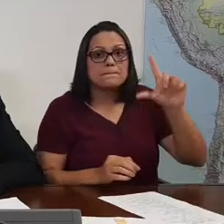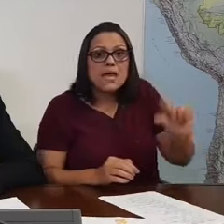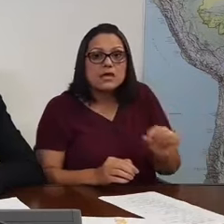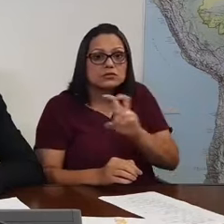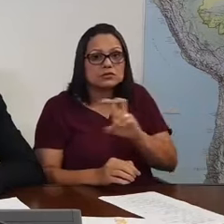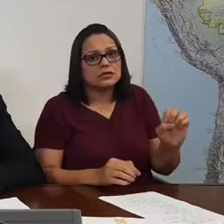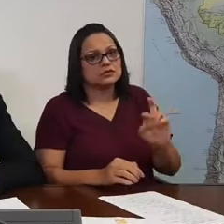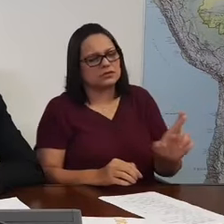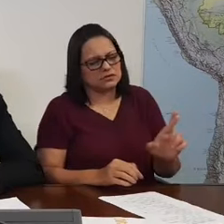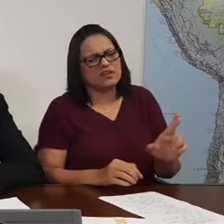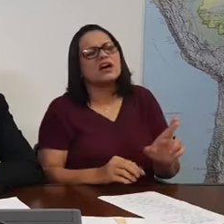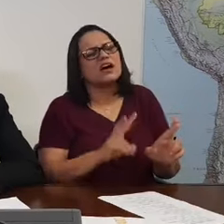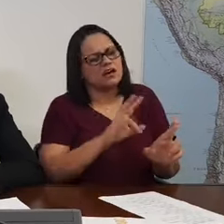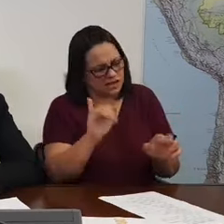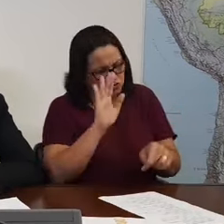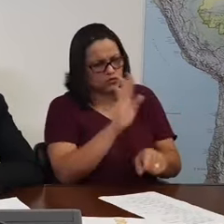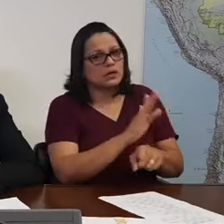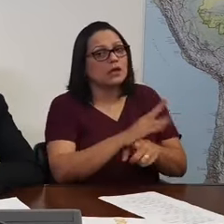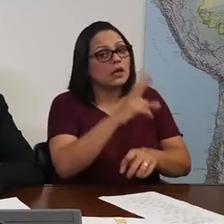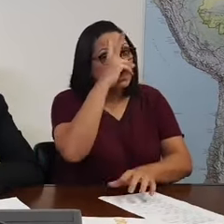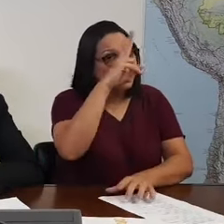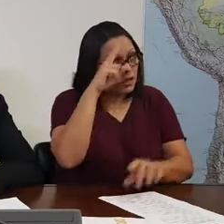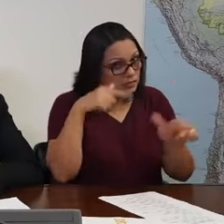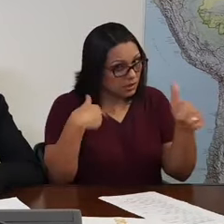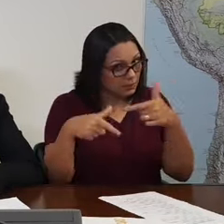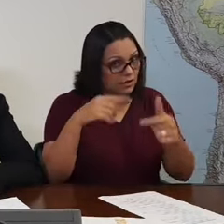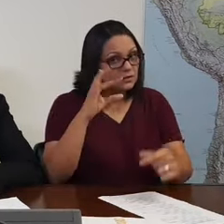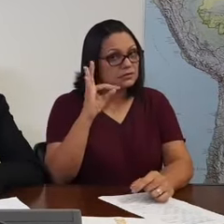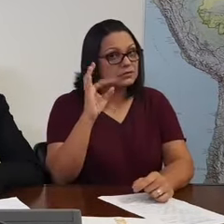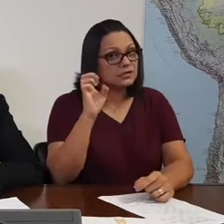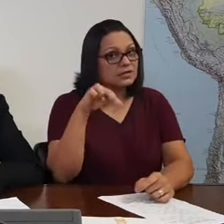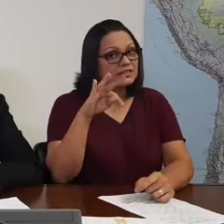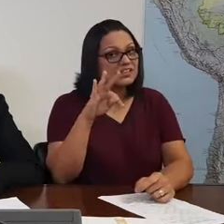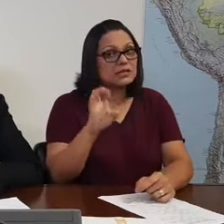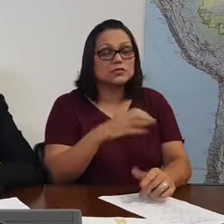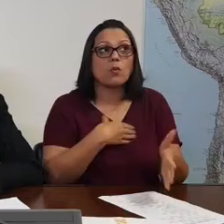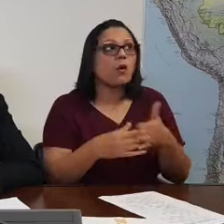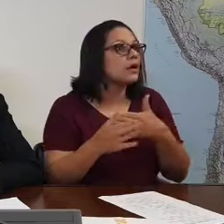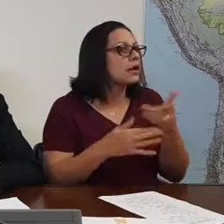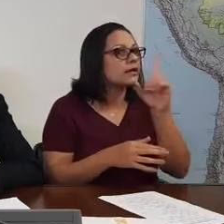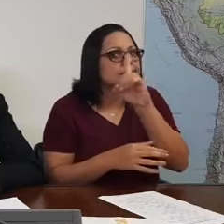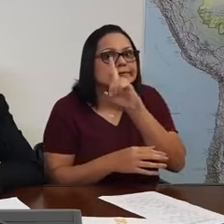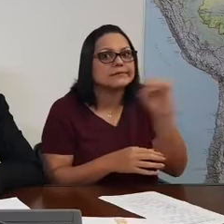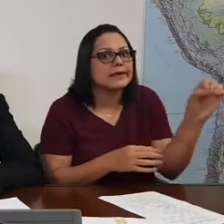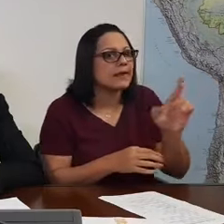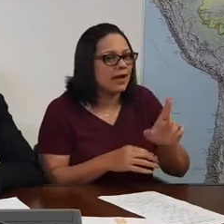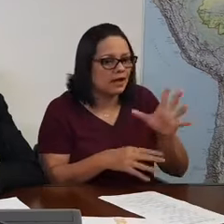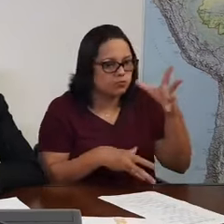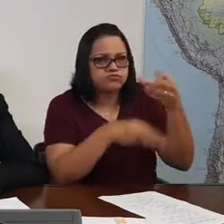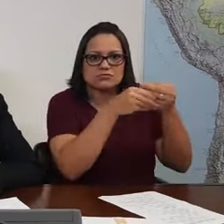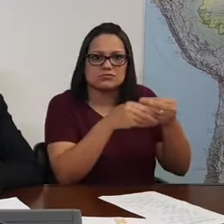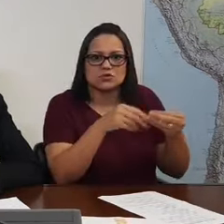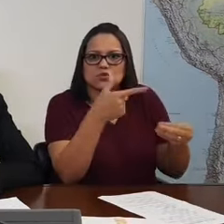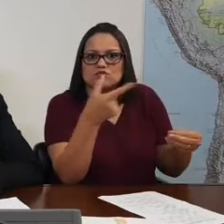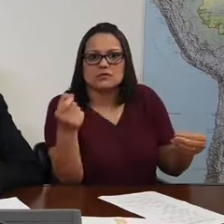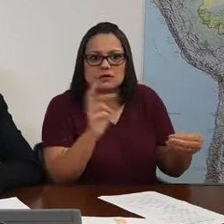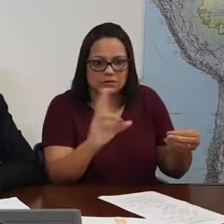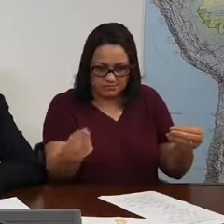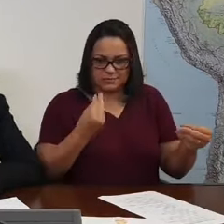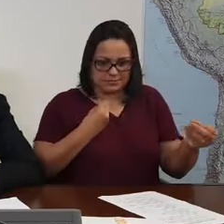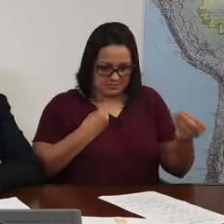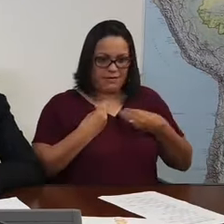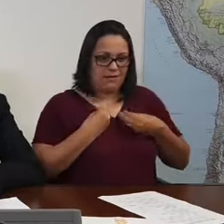sua conta. Então vai ajudar. Eu lembro meu tempo de tenente, capitão, qualquer R$100 a mais, 200, né, que entrava de uma forma ou de